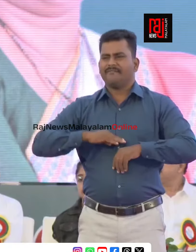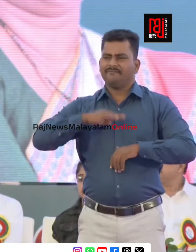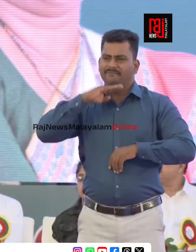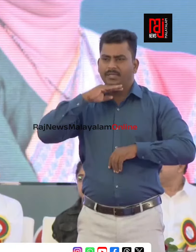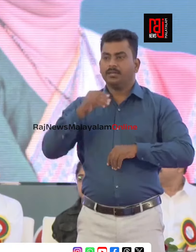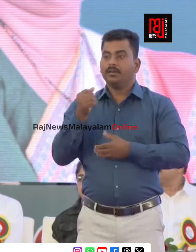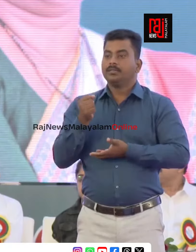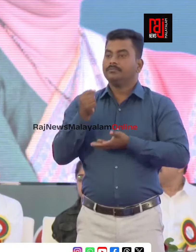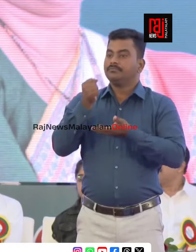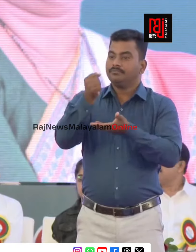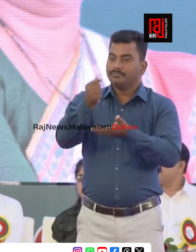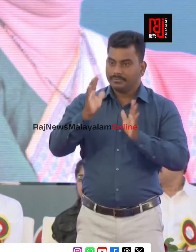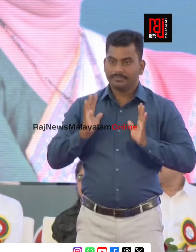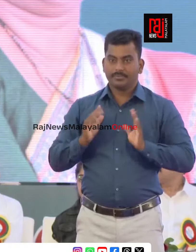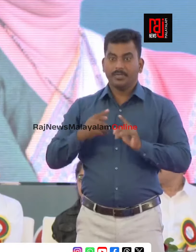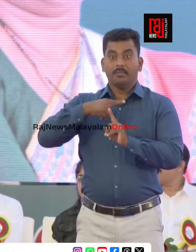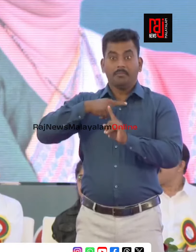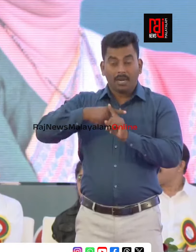തുടങ്ങിയ പദ്ധതികളുമുണ്ട്.